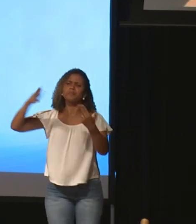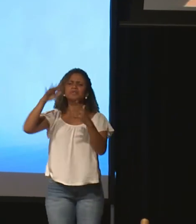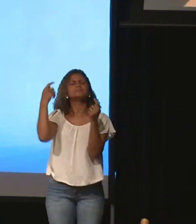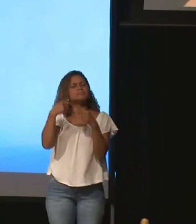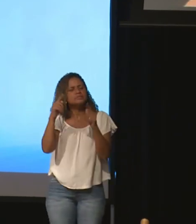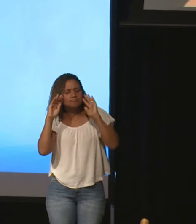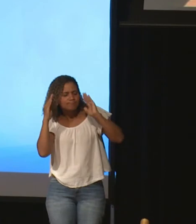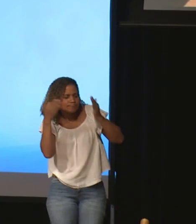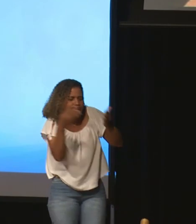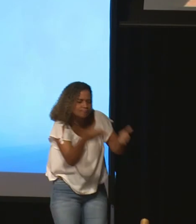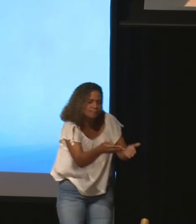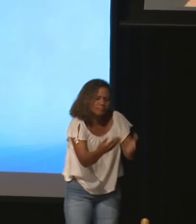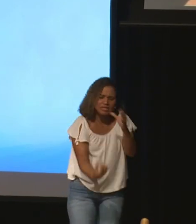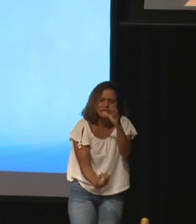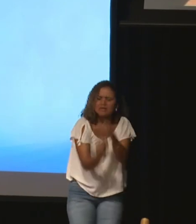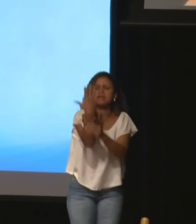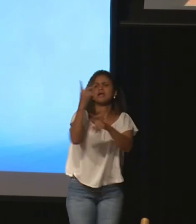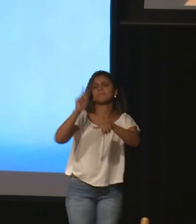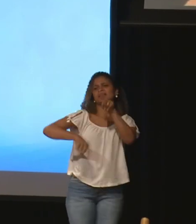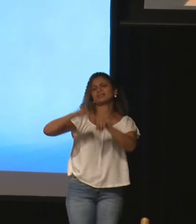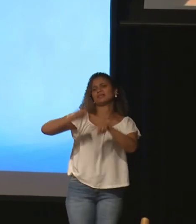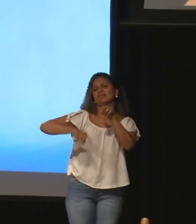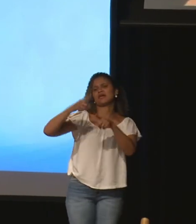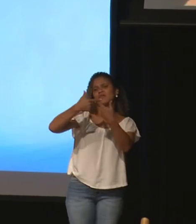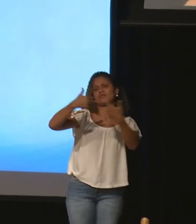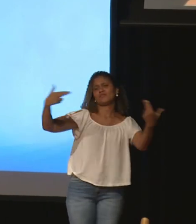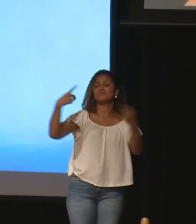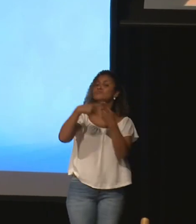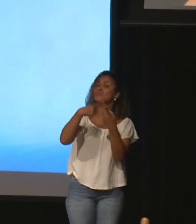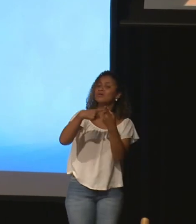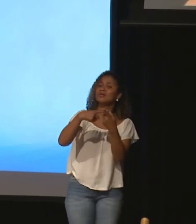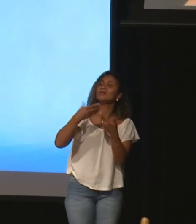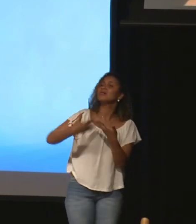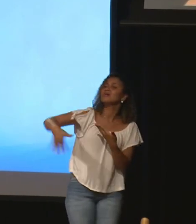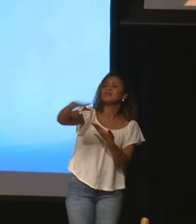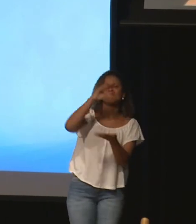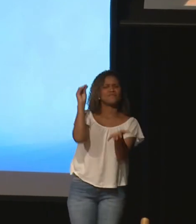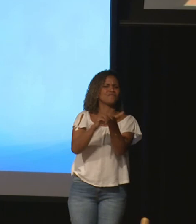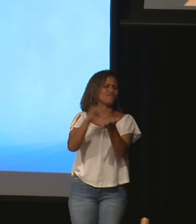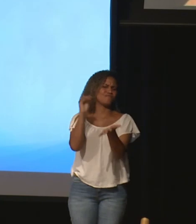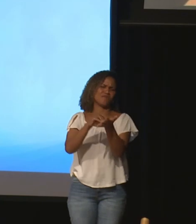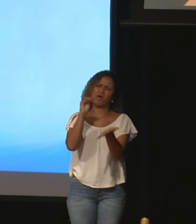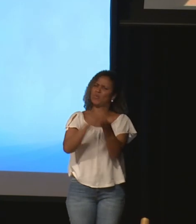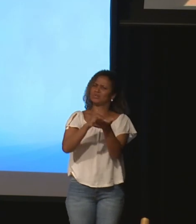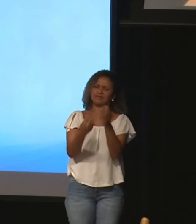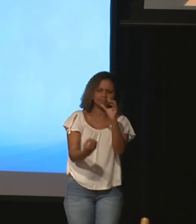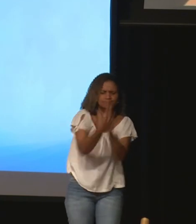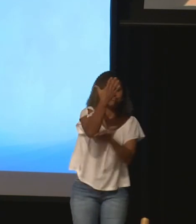fazer algo voltado para criar materiais didáticos, né? Porque falta